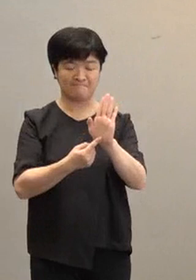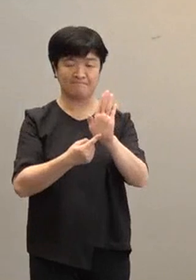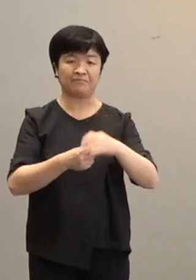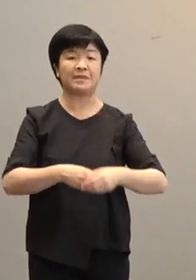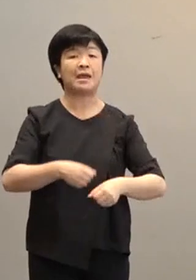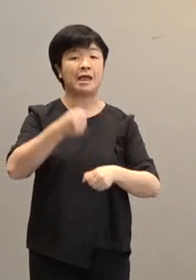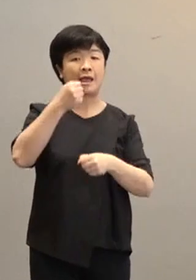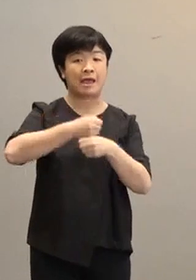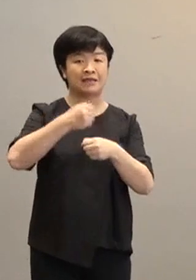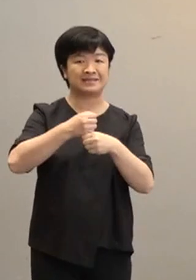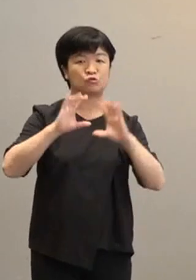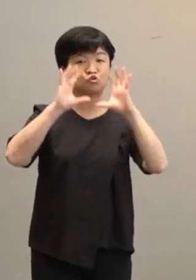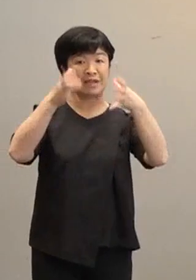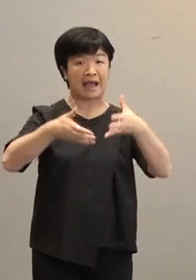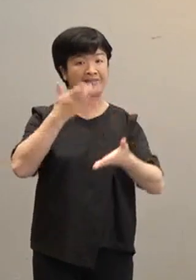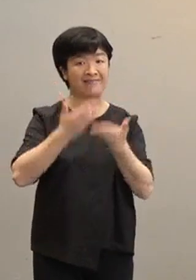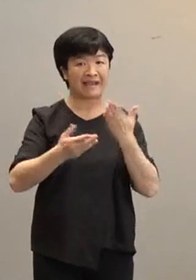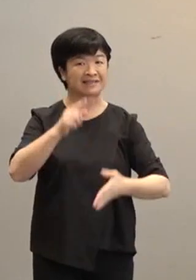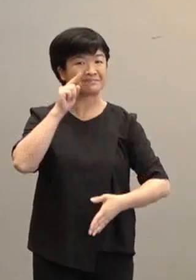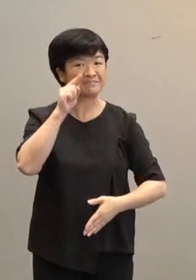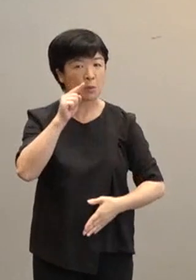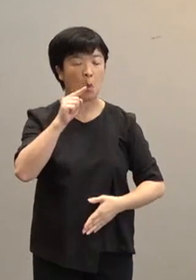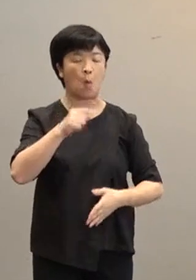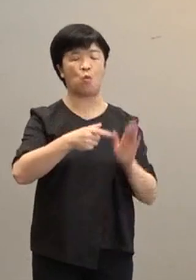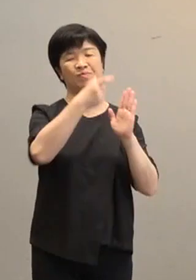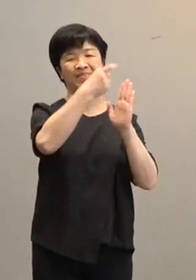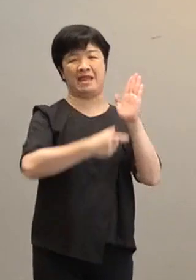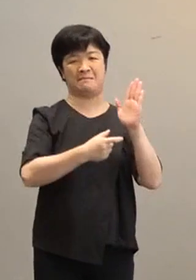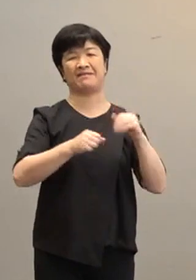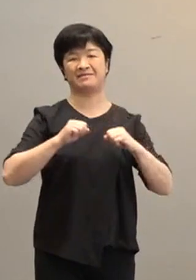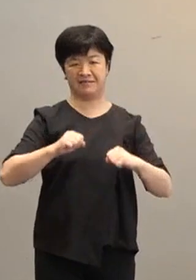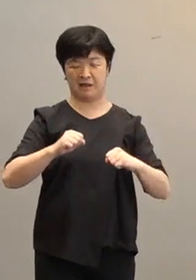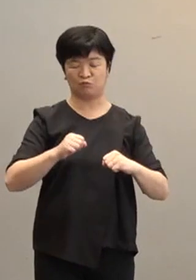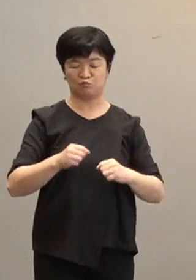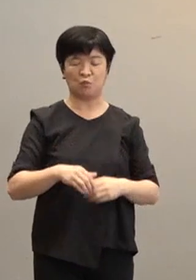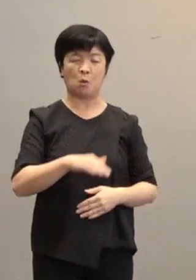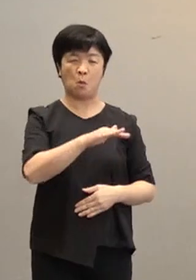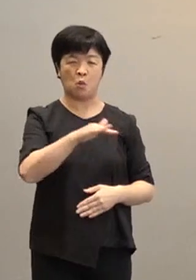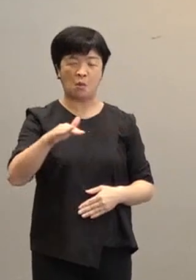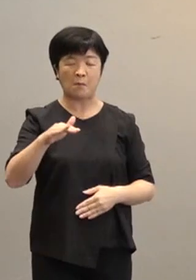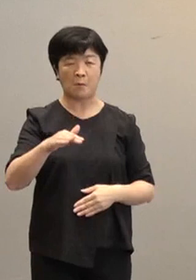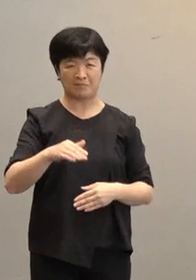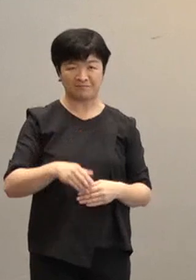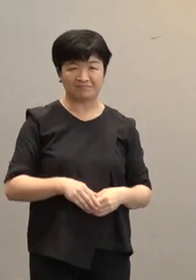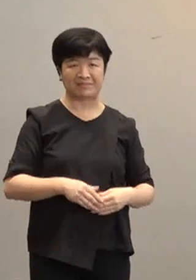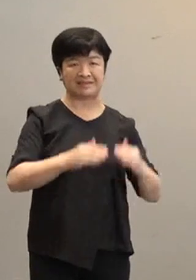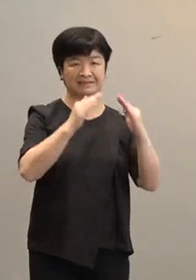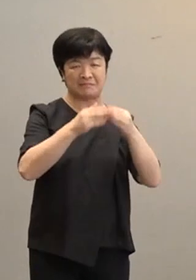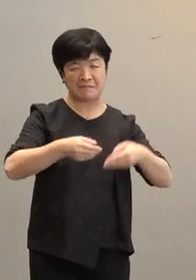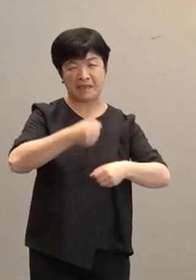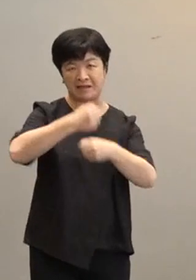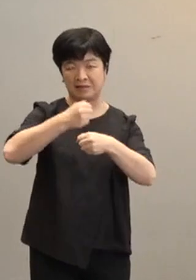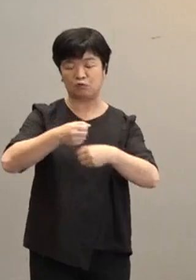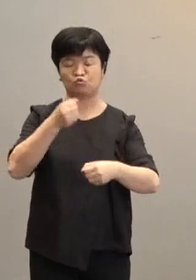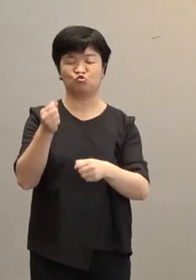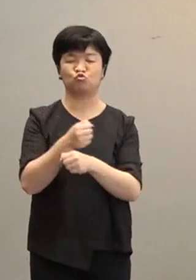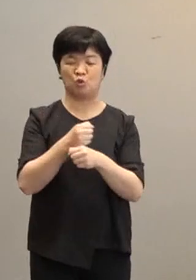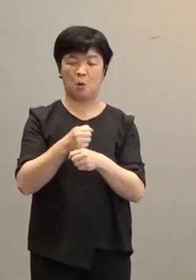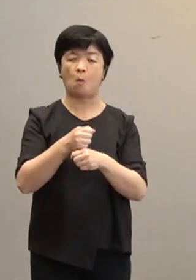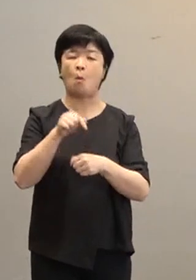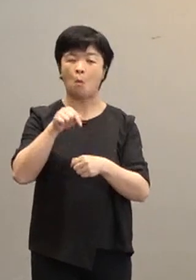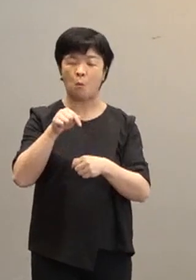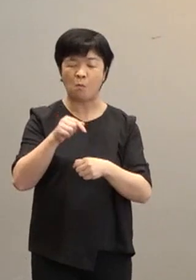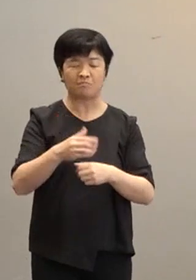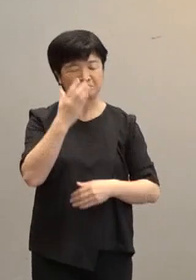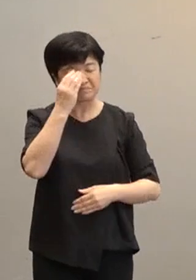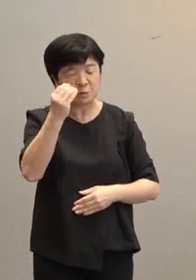世界を体験してみようであります。多くの子どもたちに建設業の魅力を感じてもらうため2つの部門を用意をし